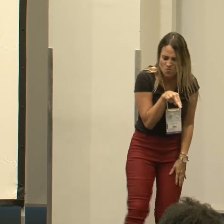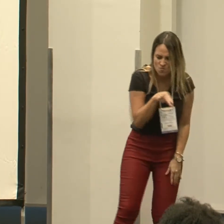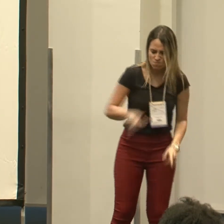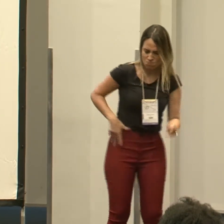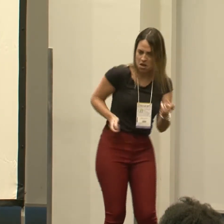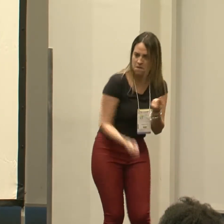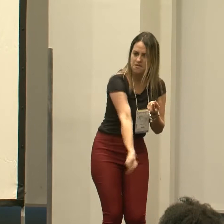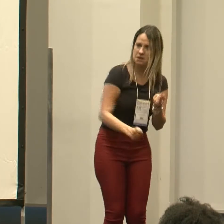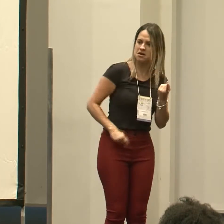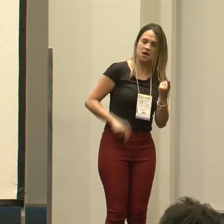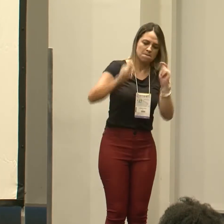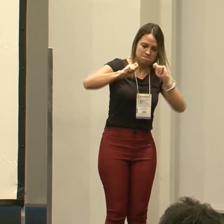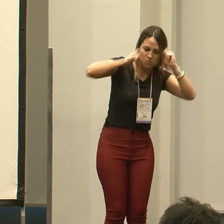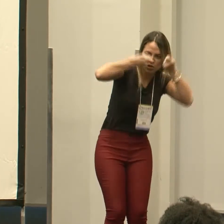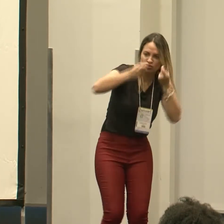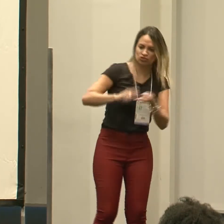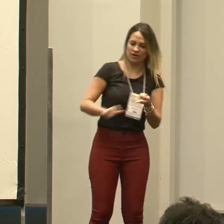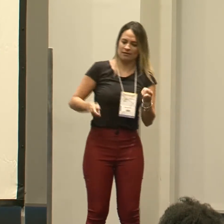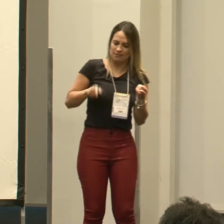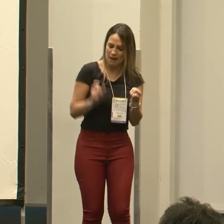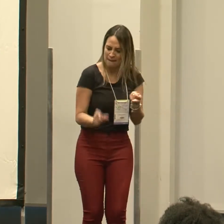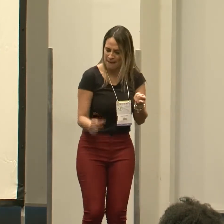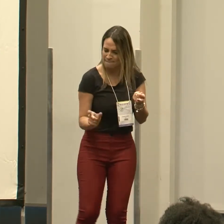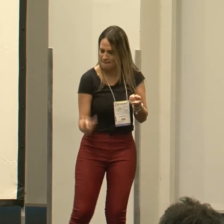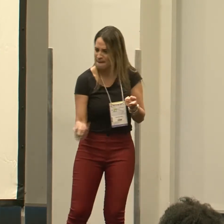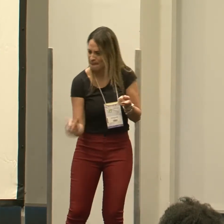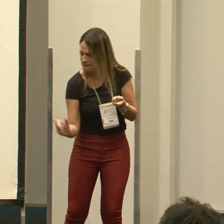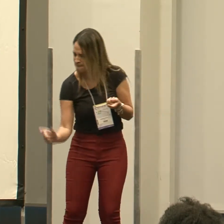Tem uma calçada lá com o nome dos personagens,